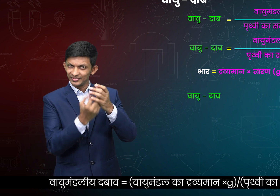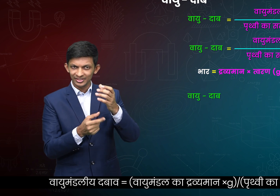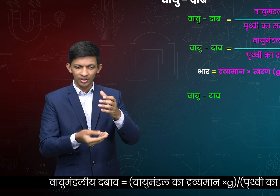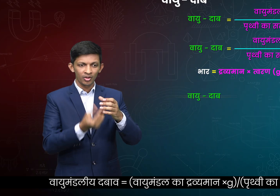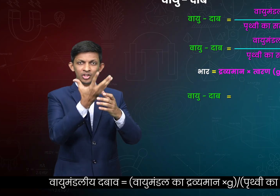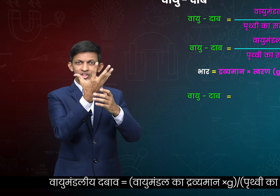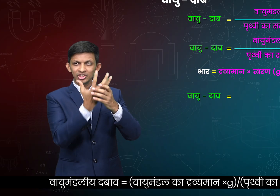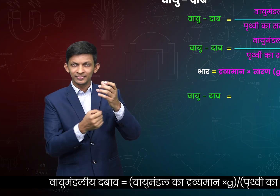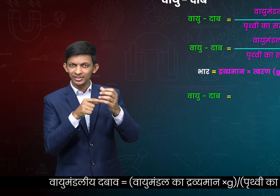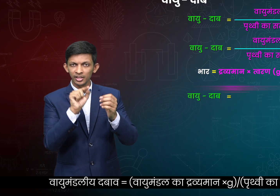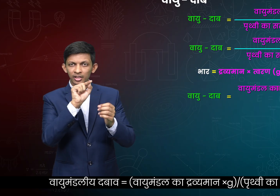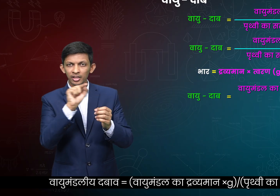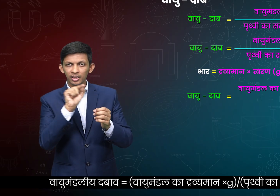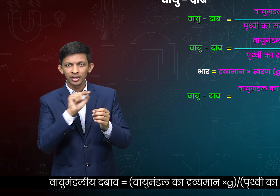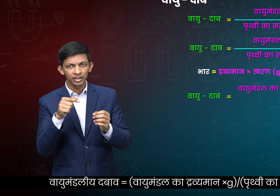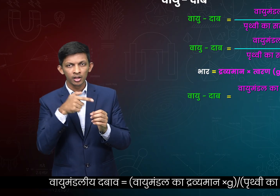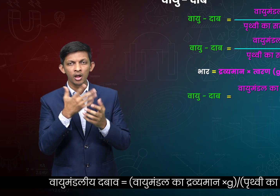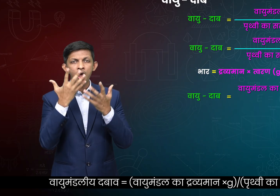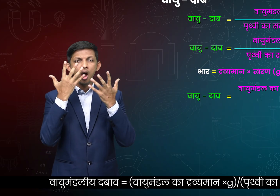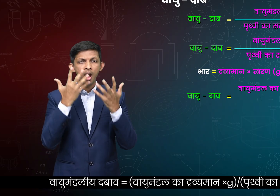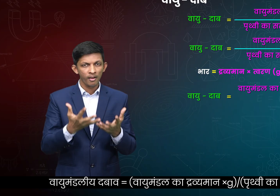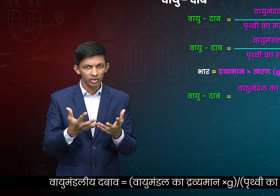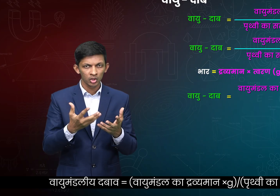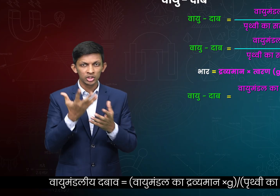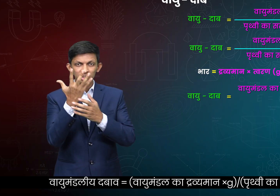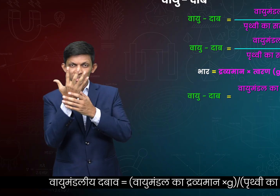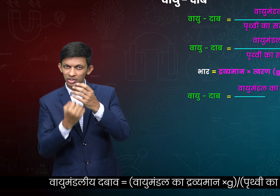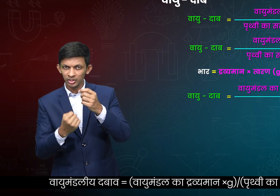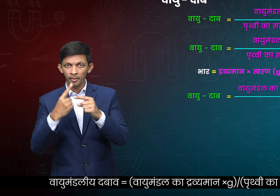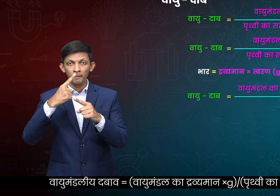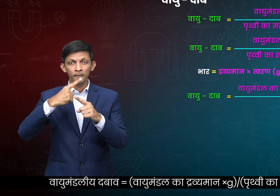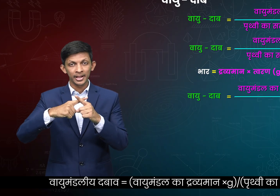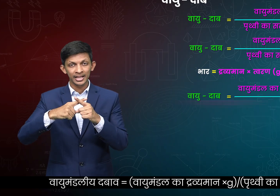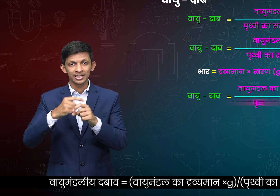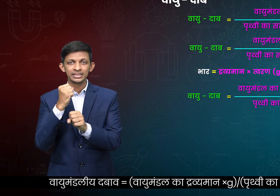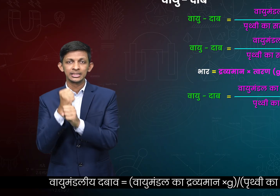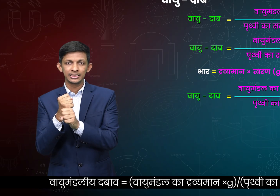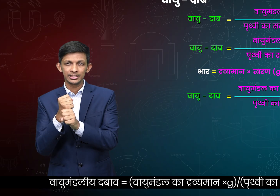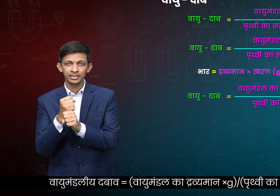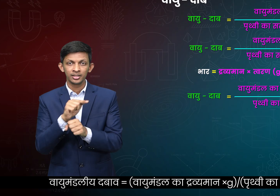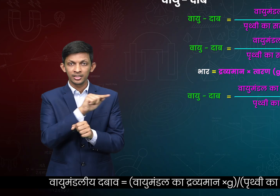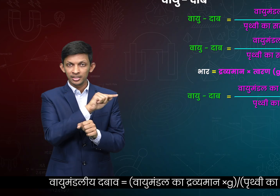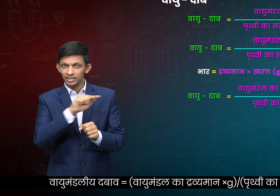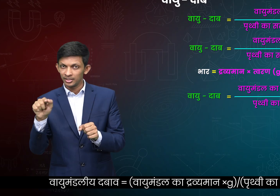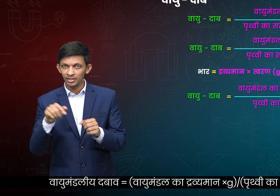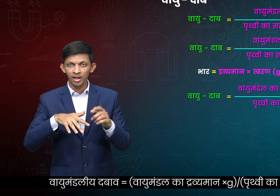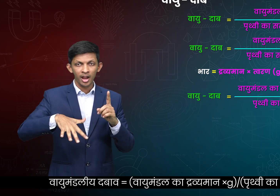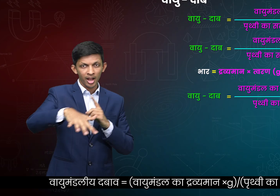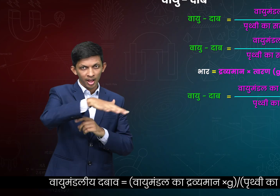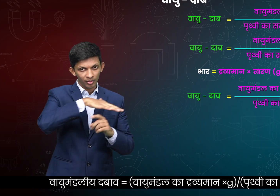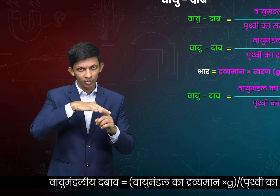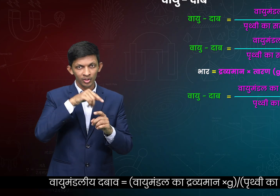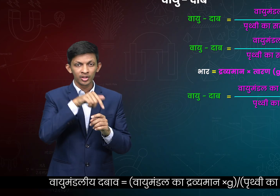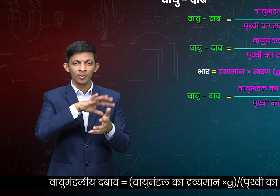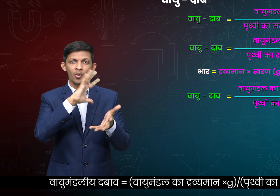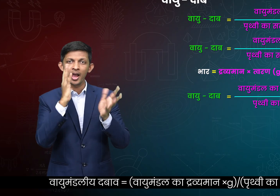वायुमंडलीय दबाव इज इक्वल्स टू वायुमंडल का द्रव्यमान इंटू g बाय पृथ्वी का सतह